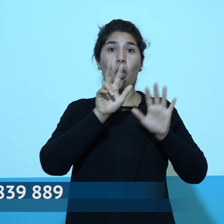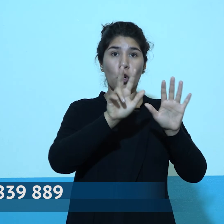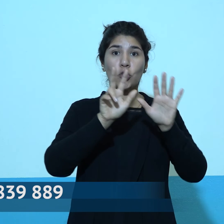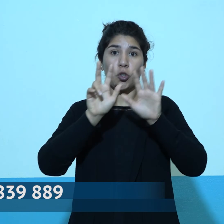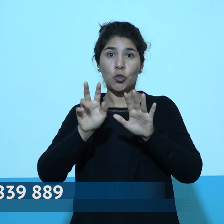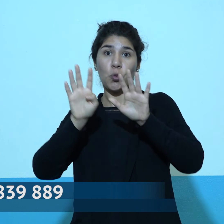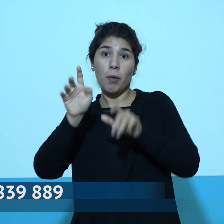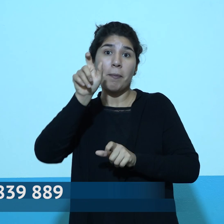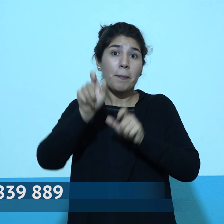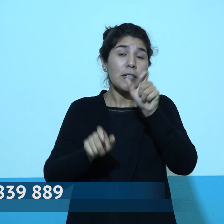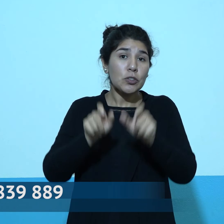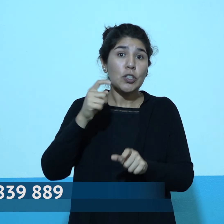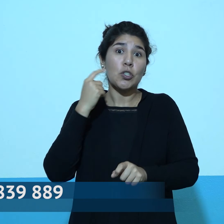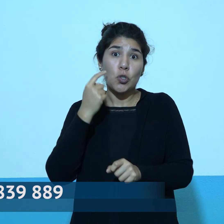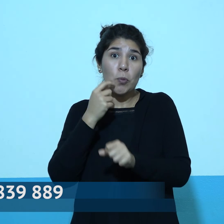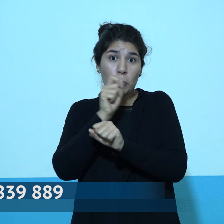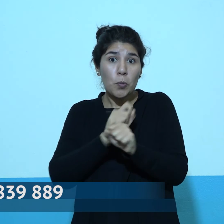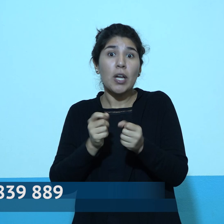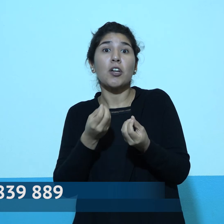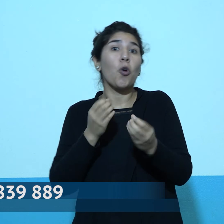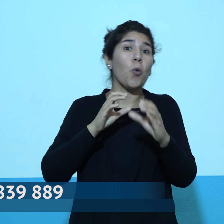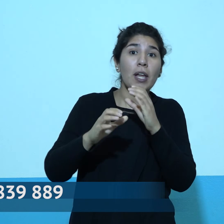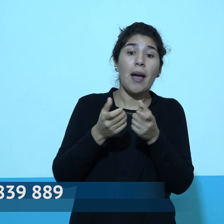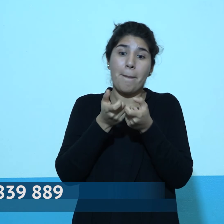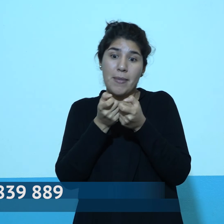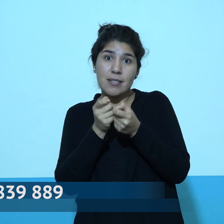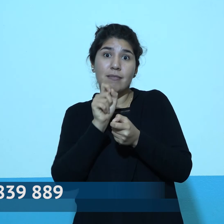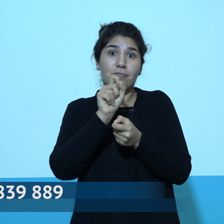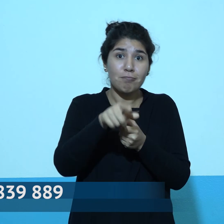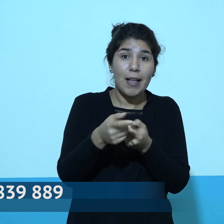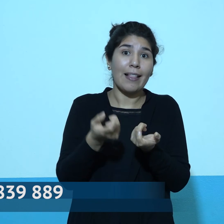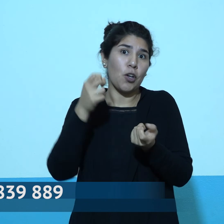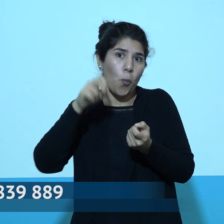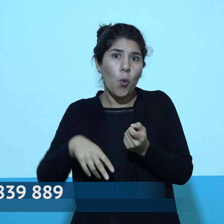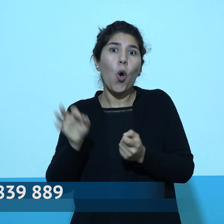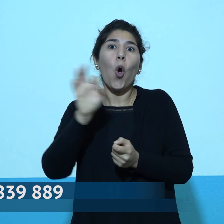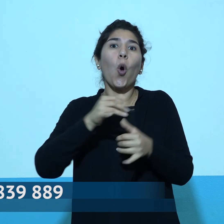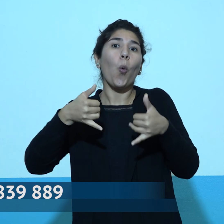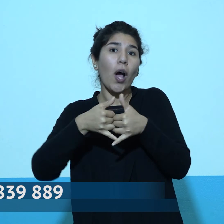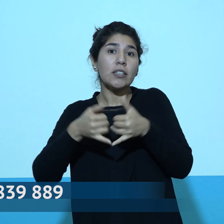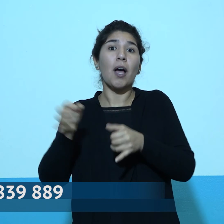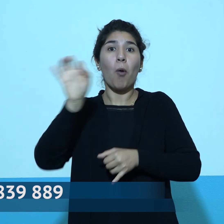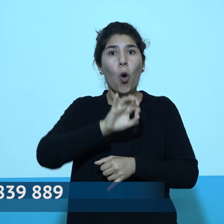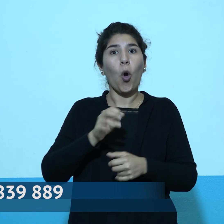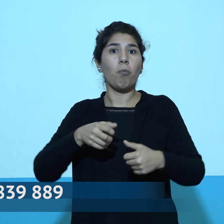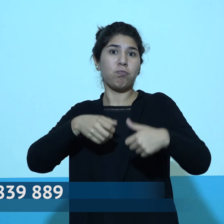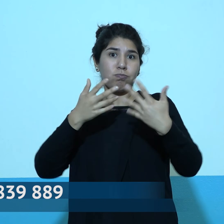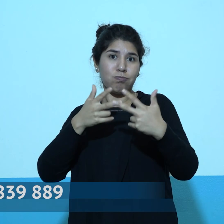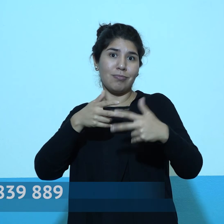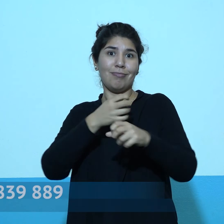89 las personas sordas se pueden comunicar a través de mensajes de texto whatsapp o videollamadas